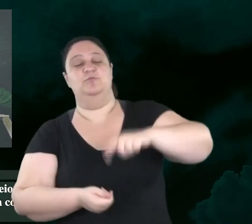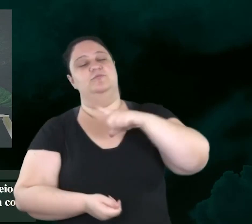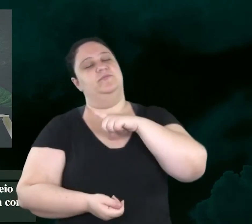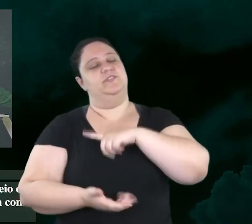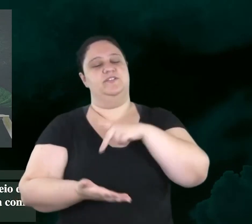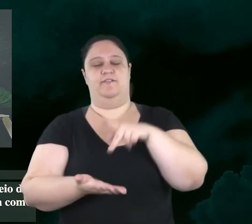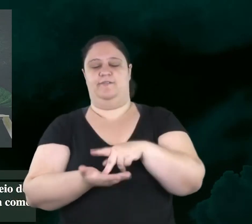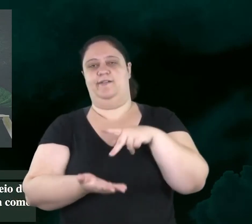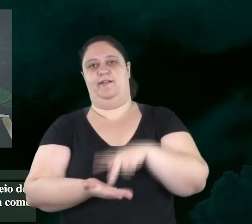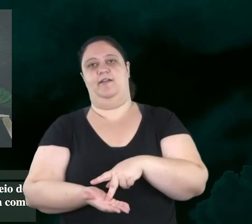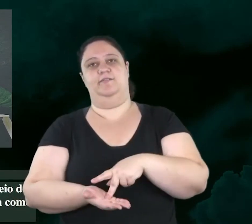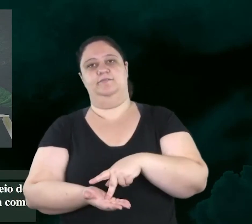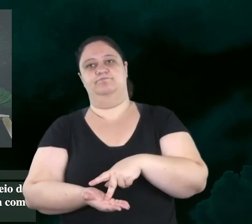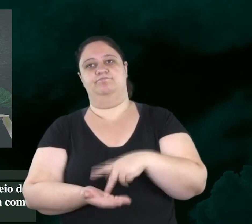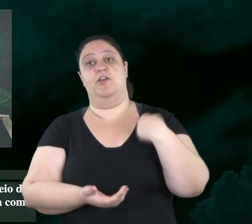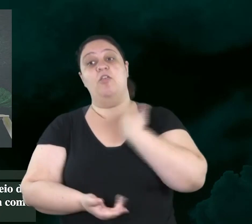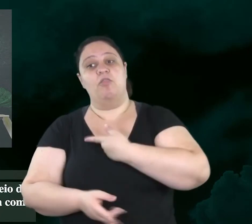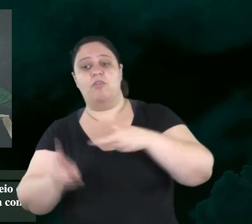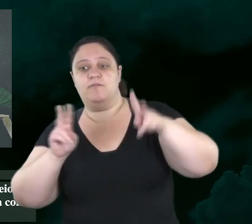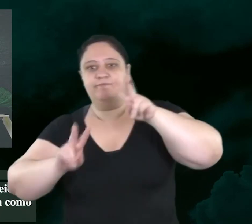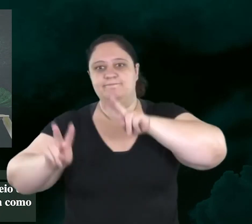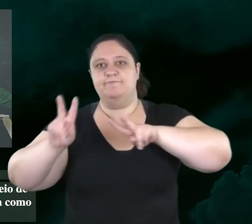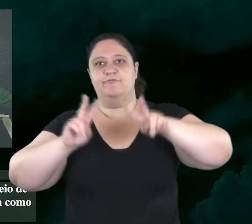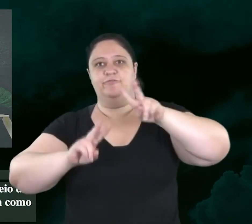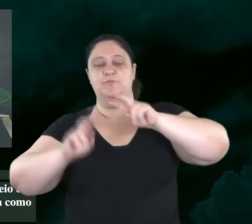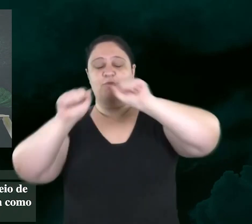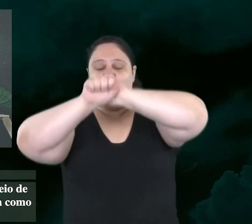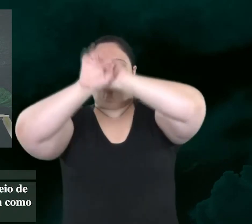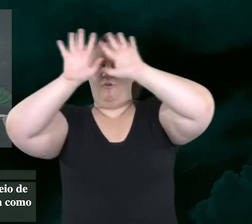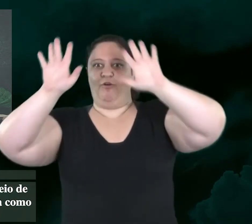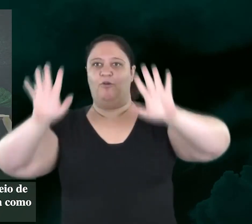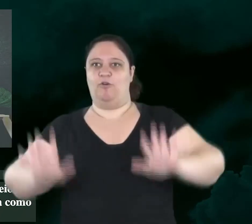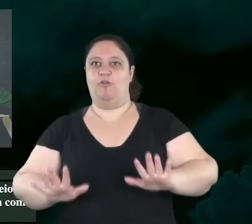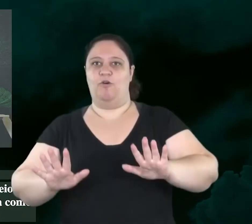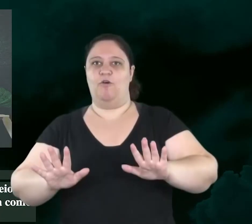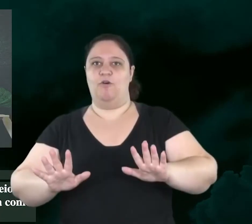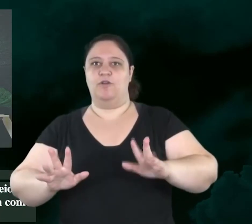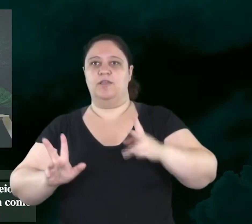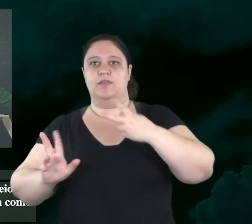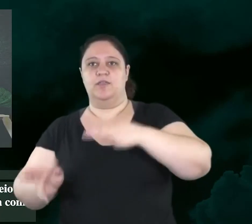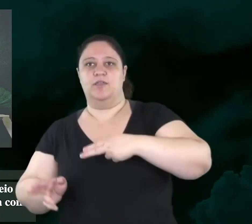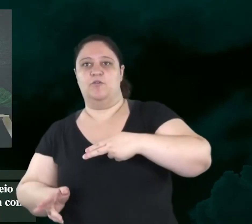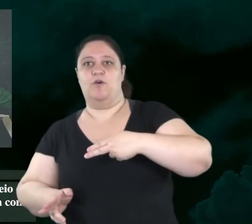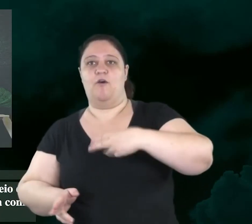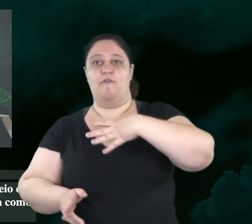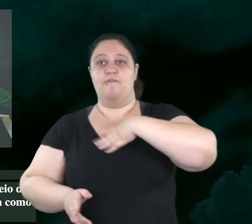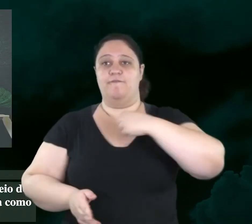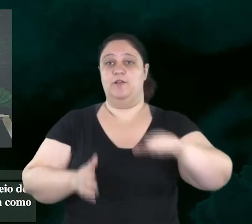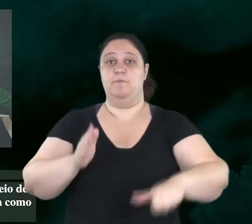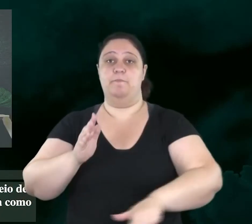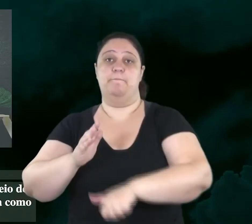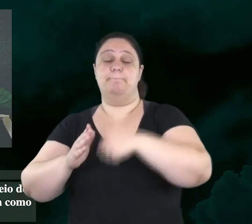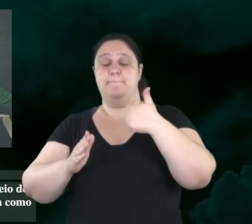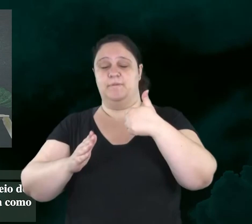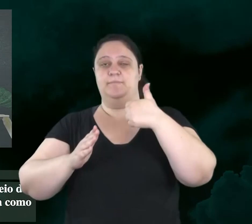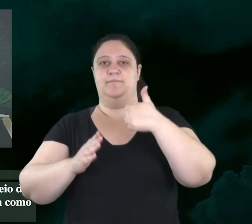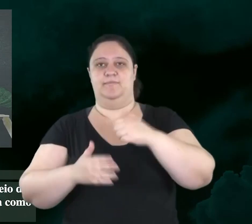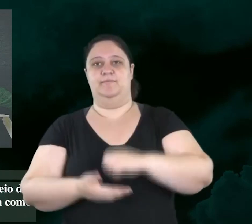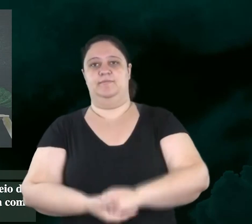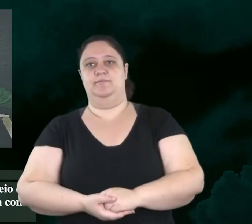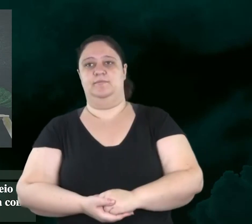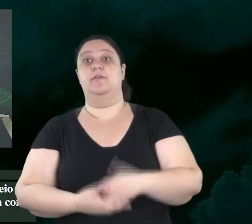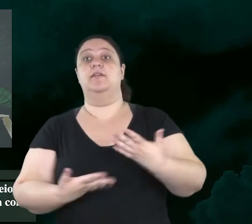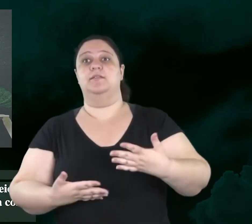verdade. E vimos a sua glória, como glória do unigênito do Pai. A glória será o